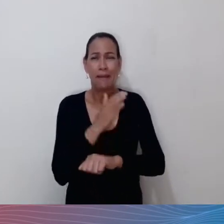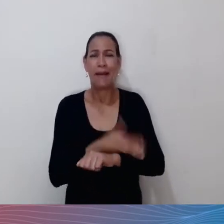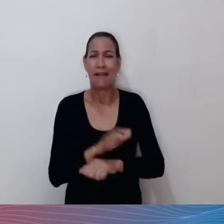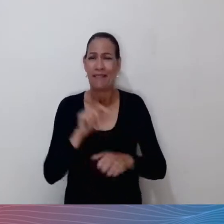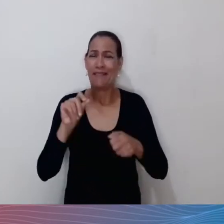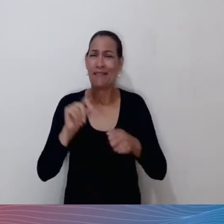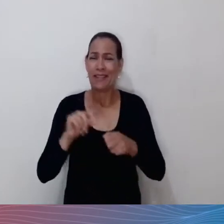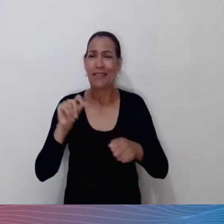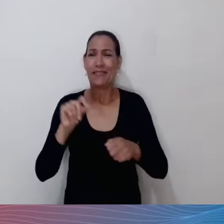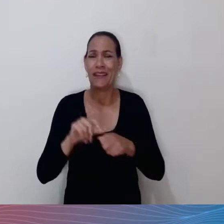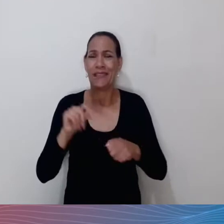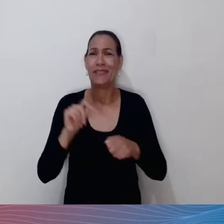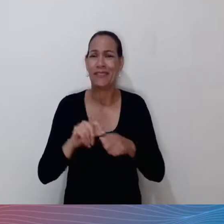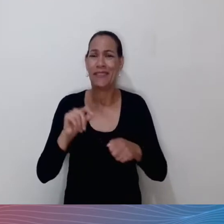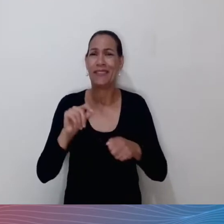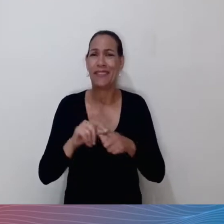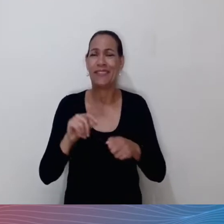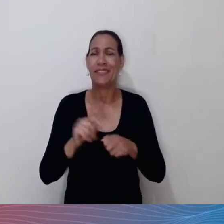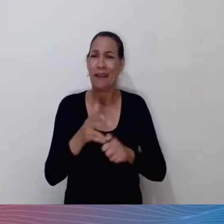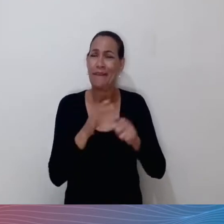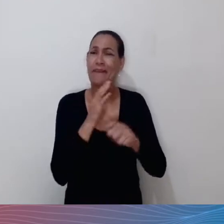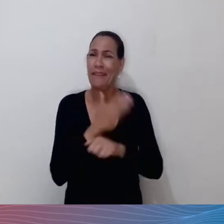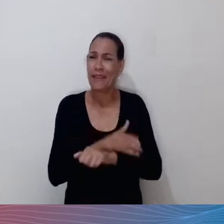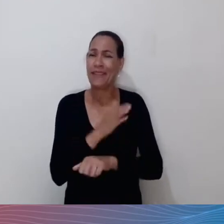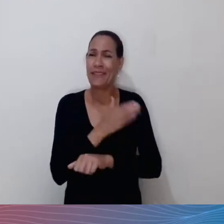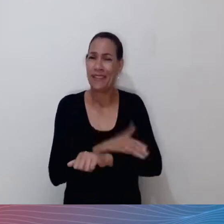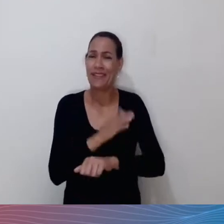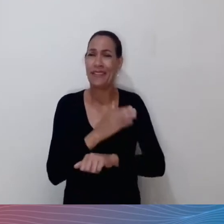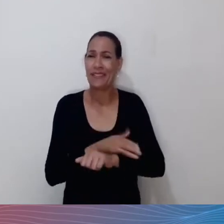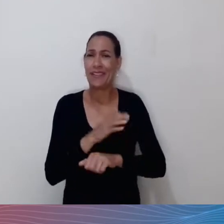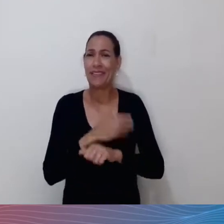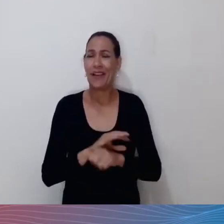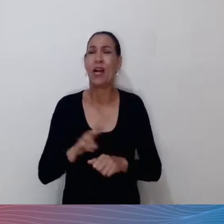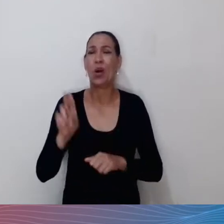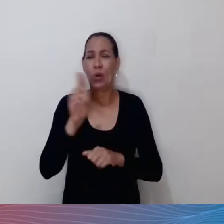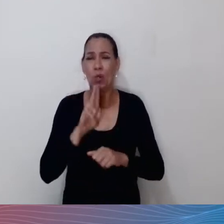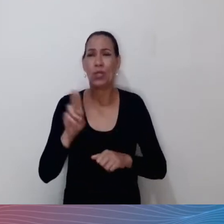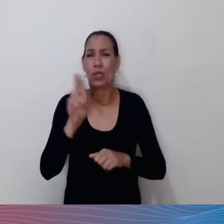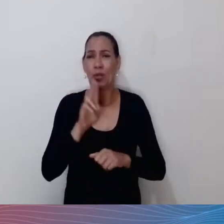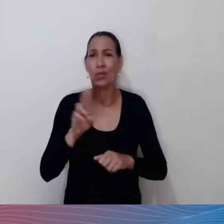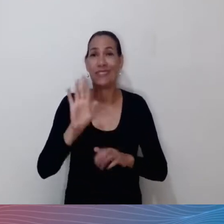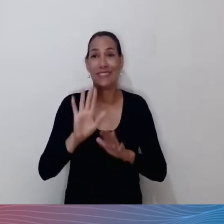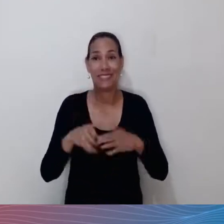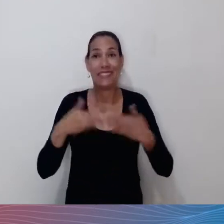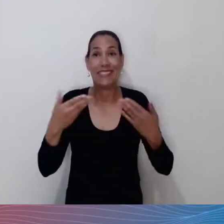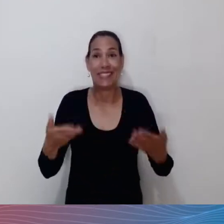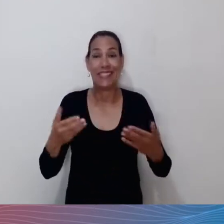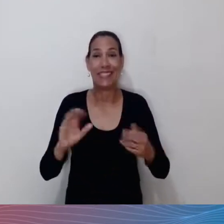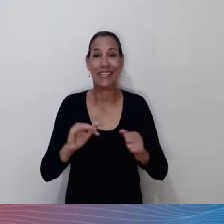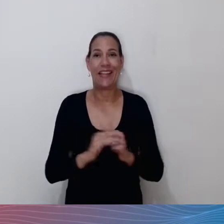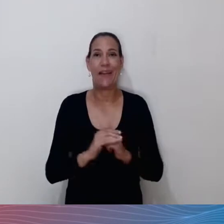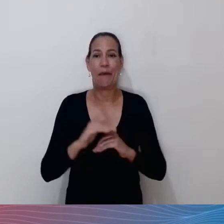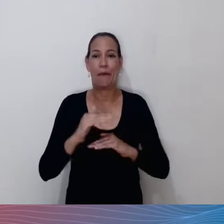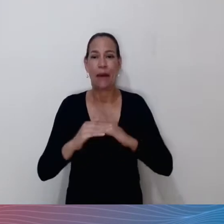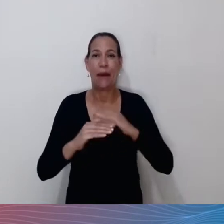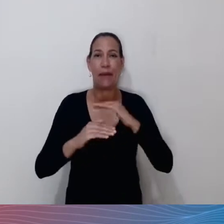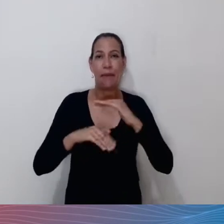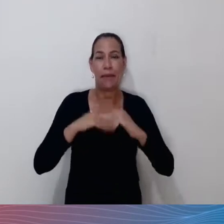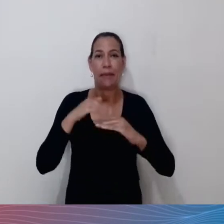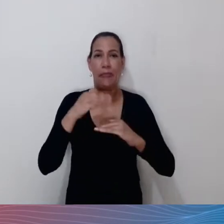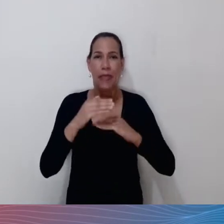membro começa a ficar desenvolvido, é ou não é? Né? E quanto mais desenvolvido é um